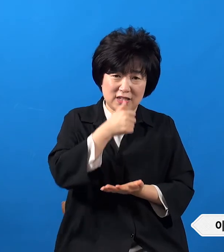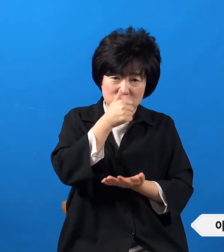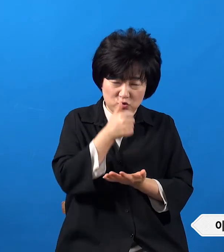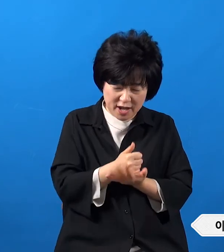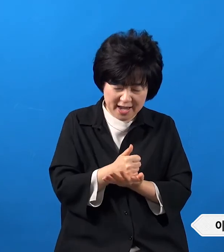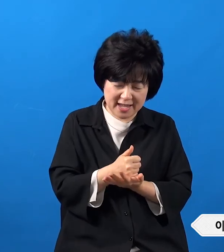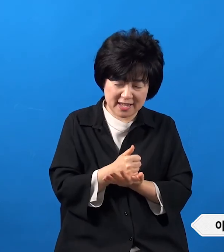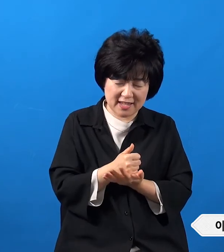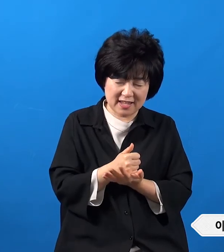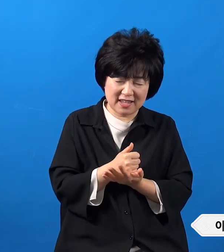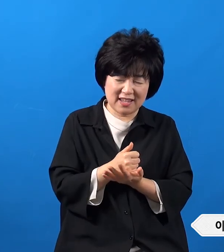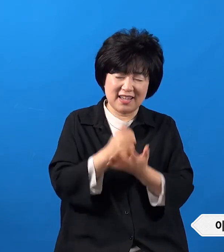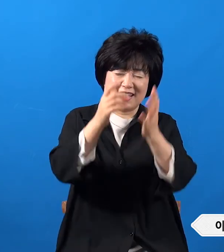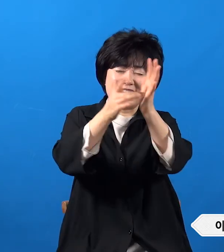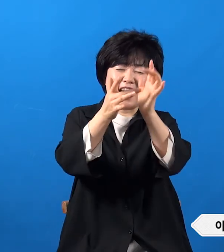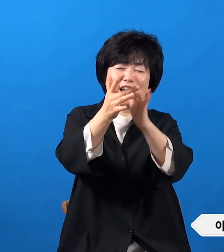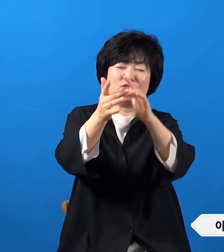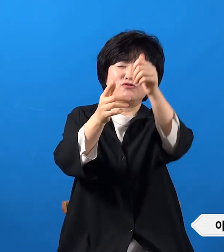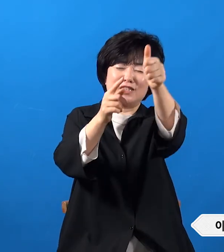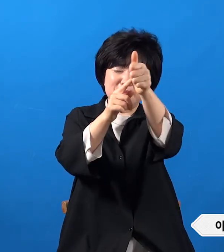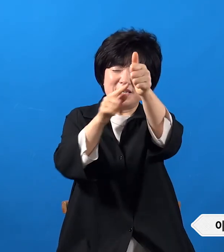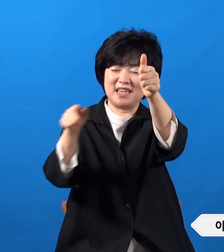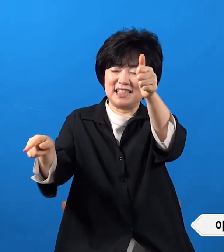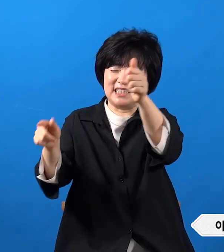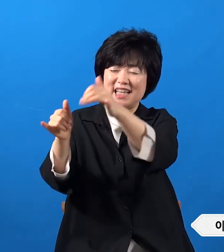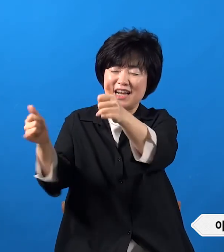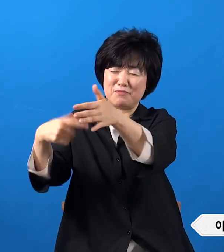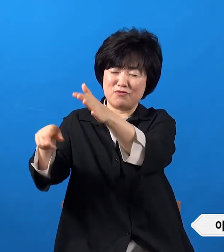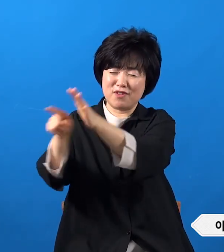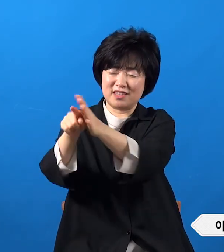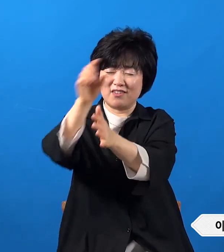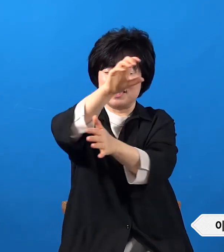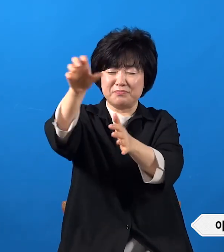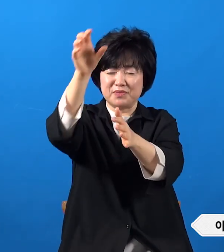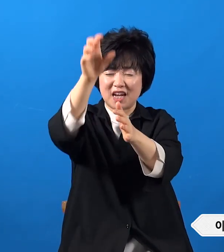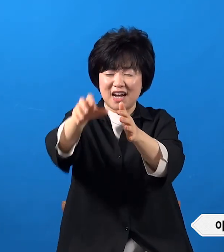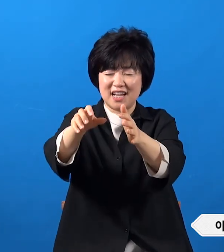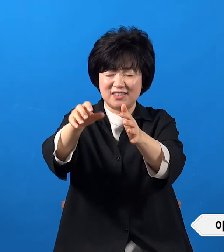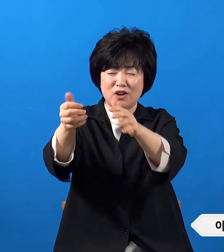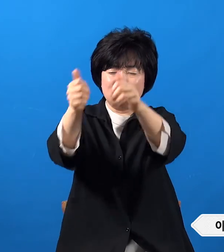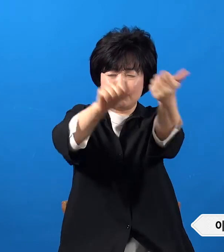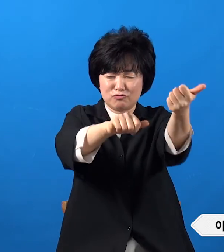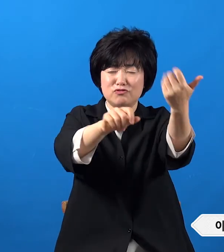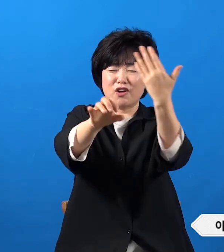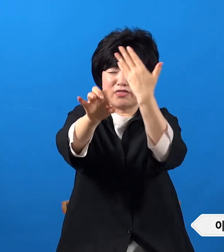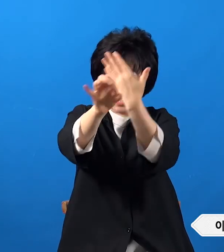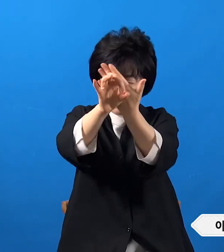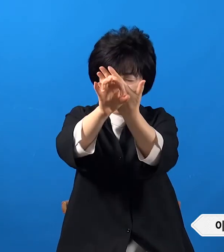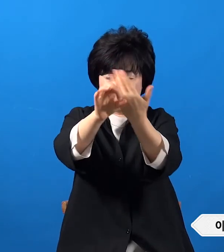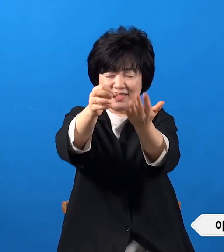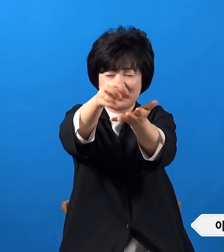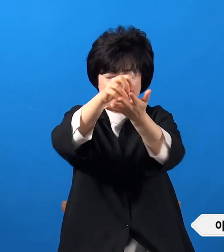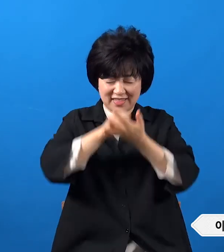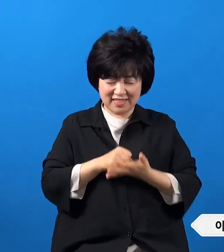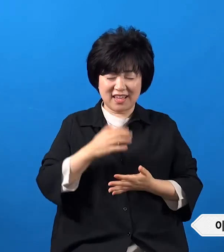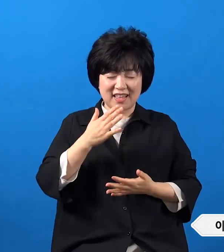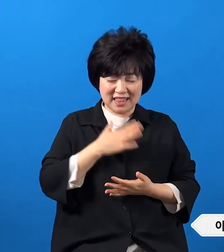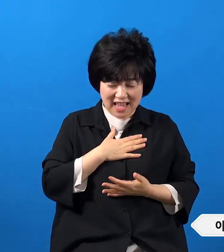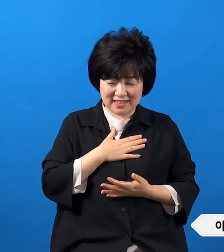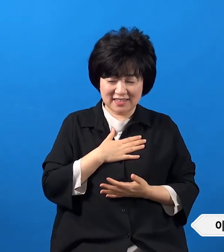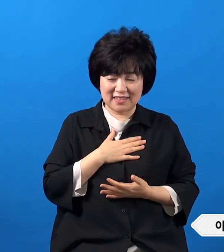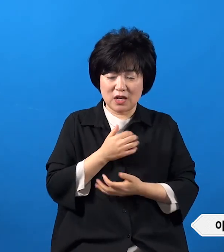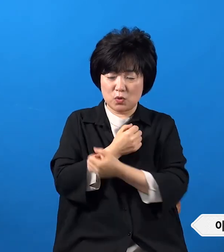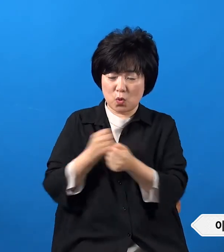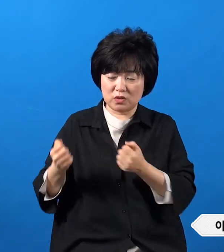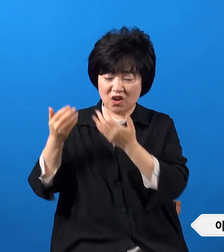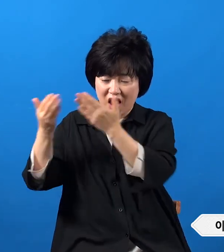이 사람을 위해서도 죽으셨다면 용서는 나의 의무라고 말씀하신다. 난 기도했다.